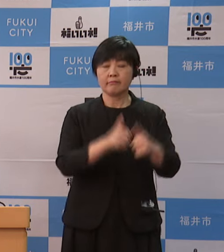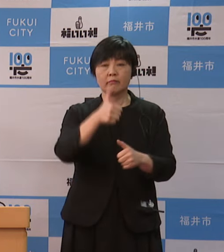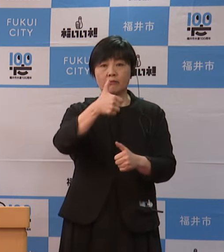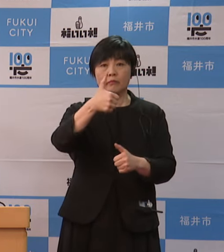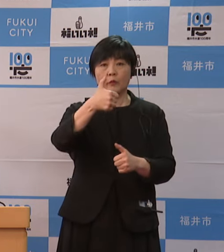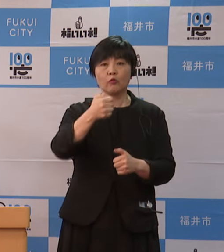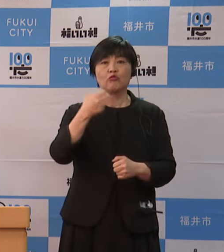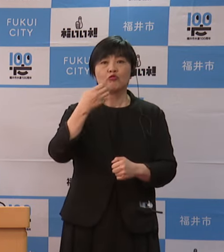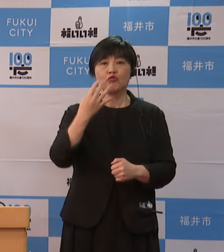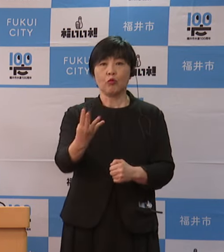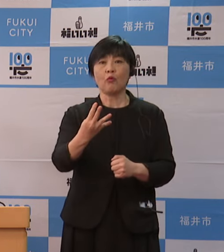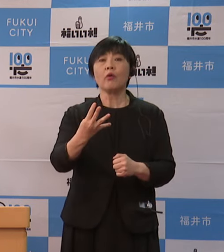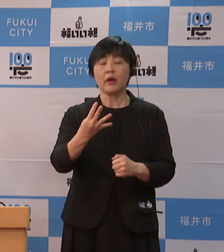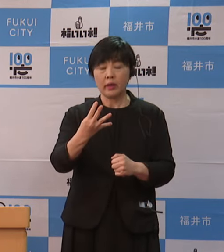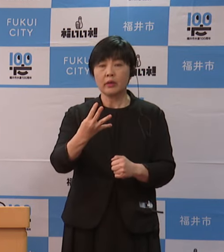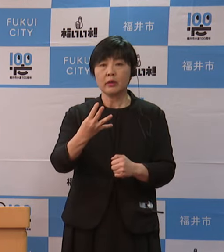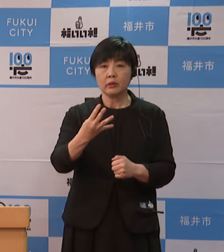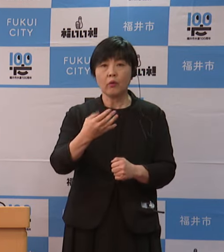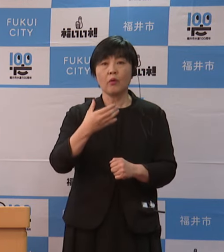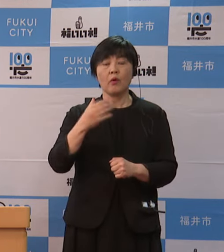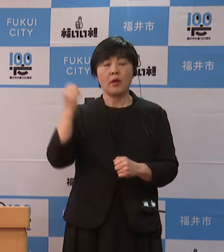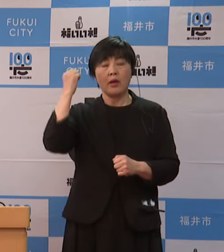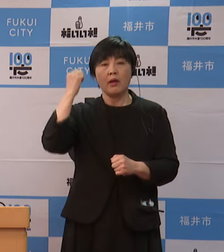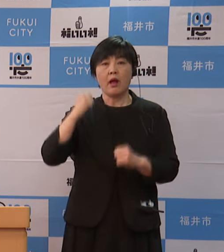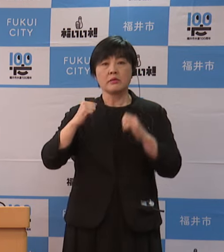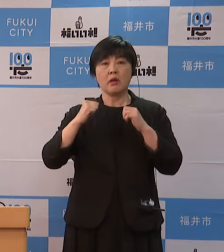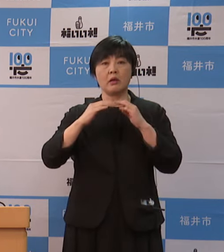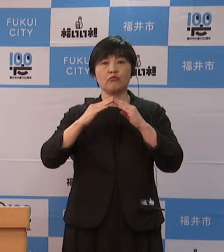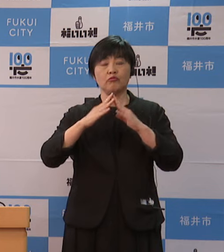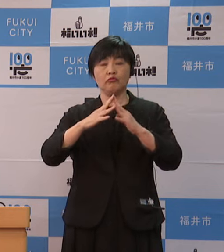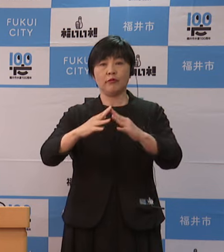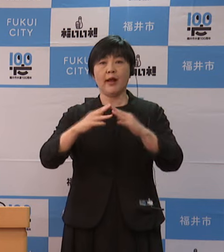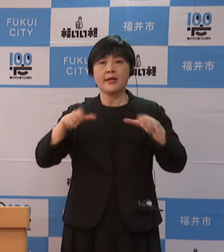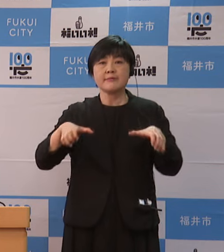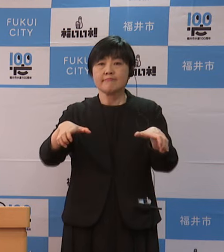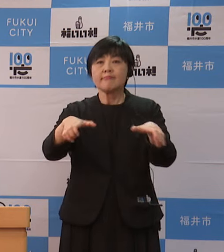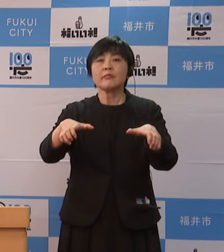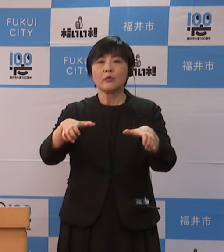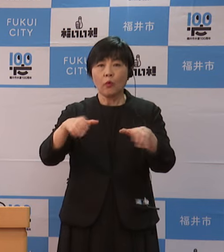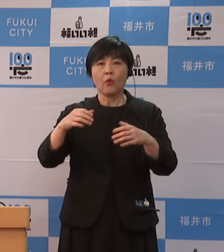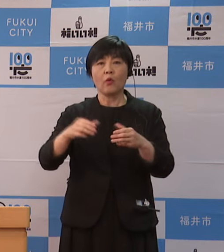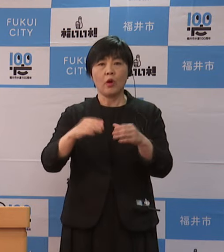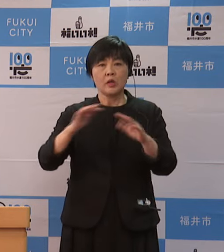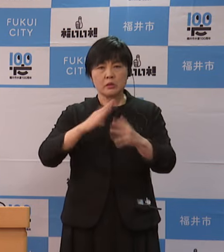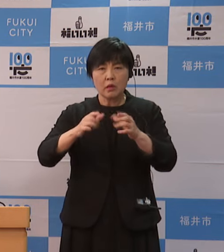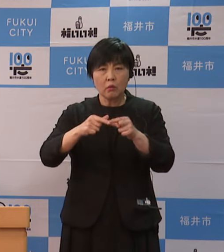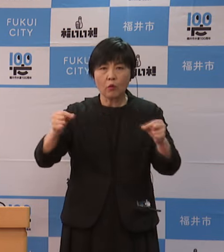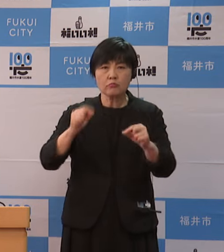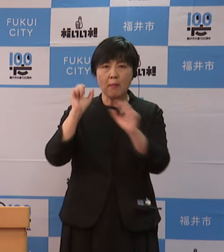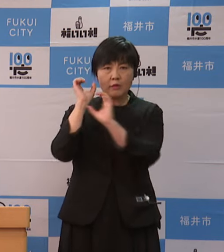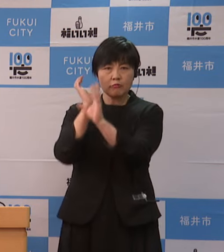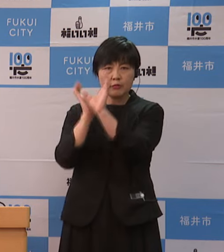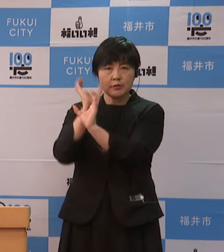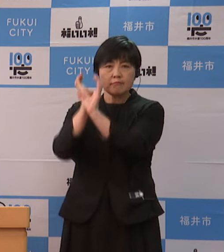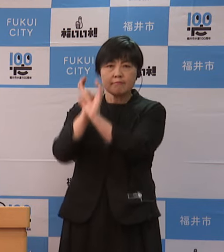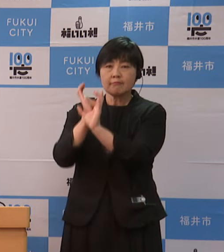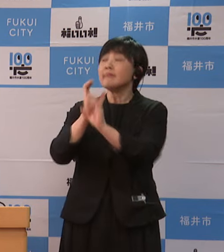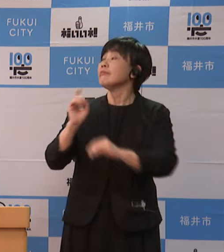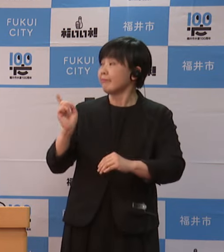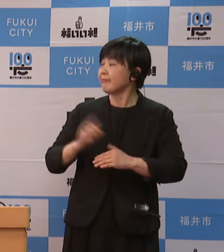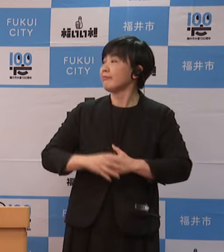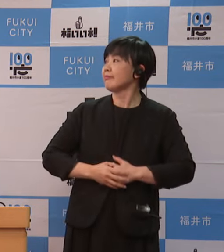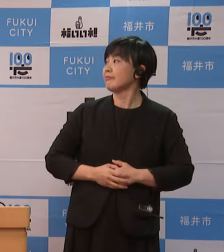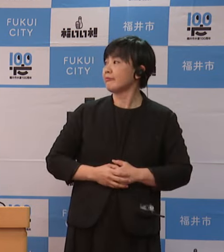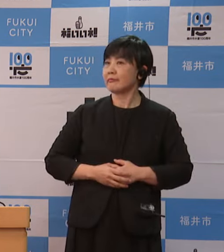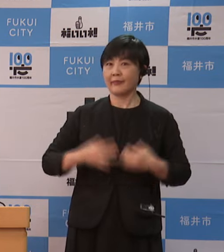の、朝倉戦国祭りでございます。これも史跡内容ですね、